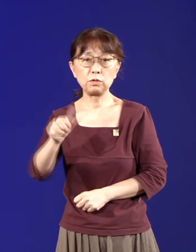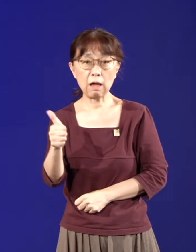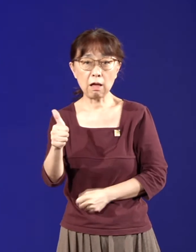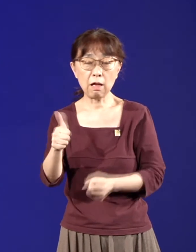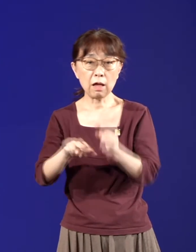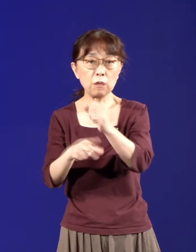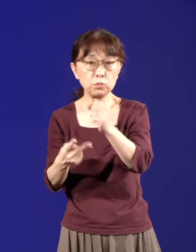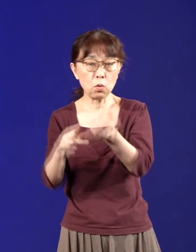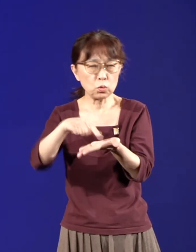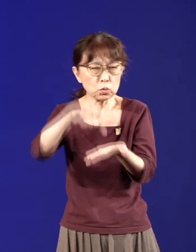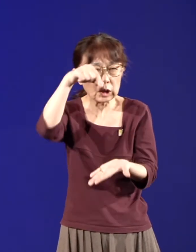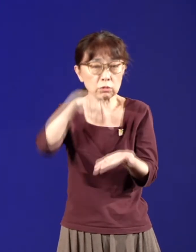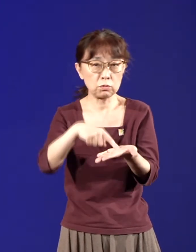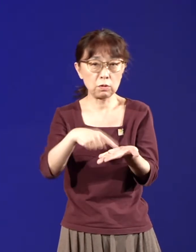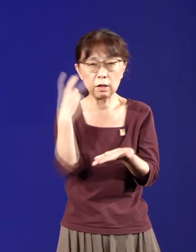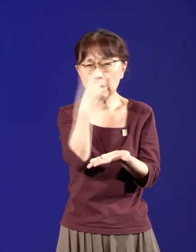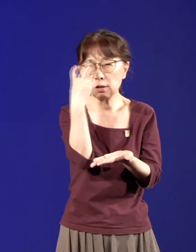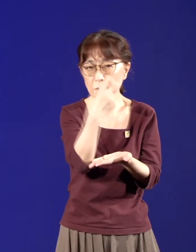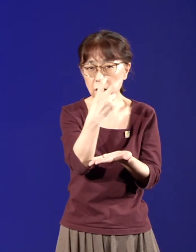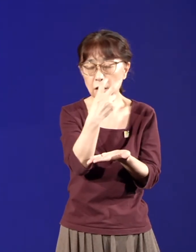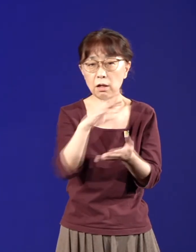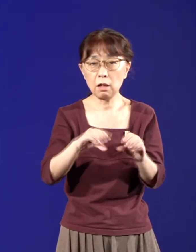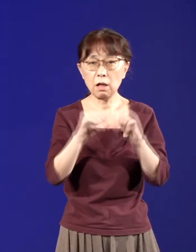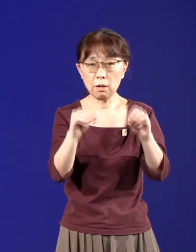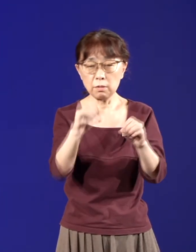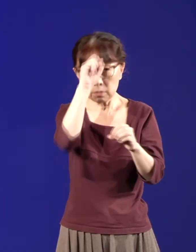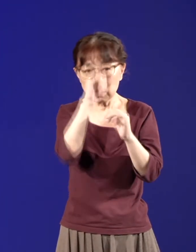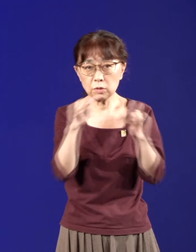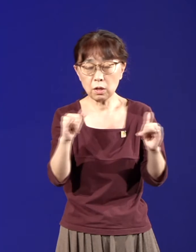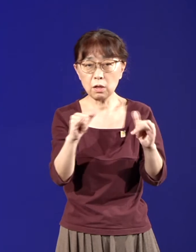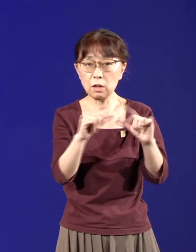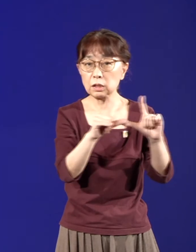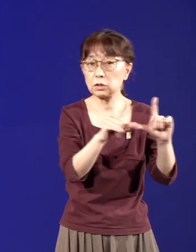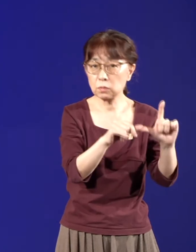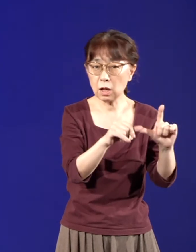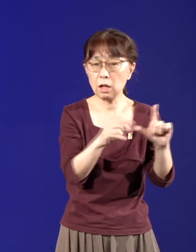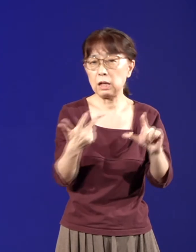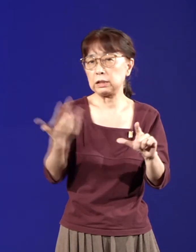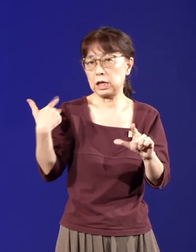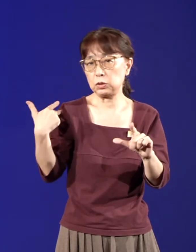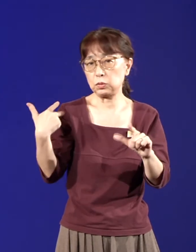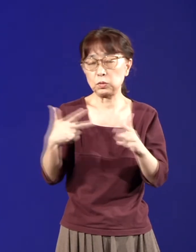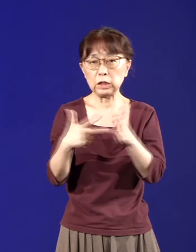この検査の陽性率がどんどん上がってまいりまして、先週1週間の